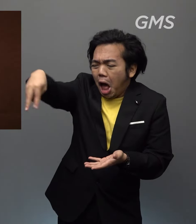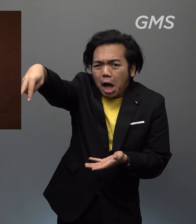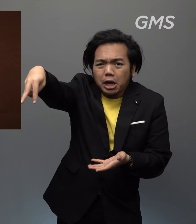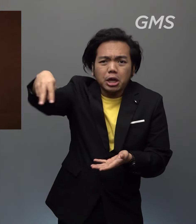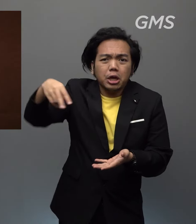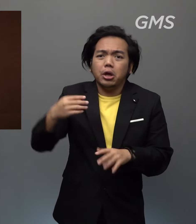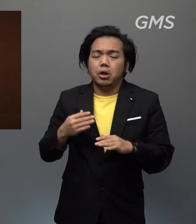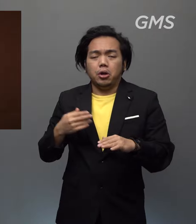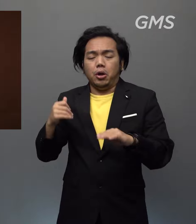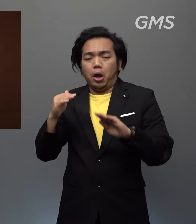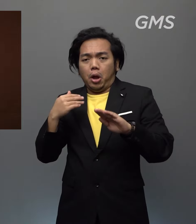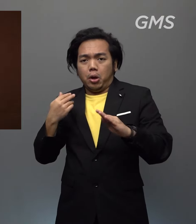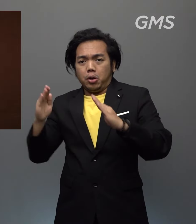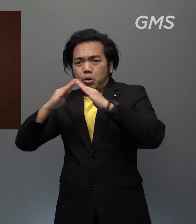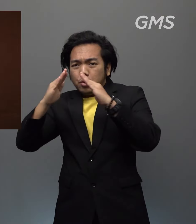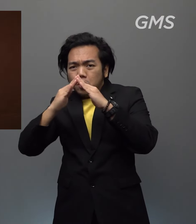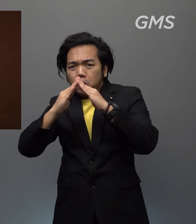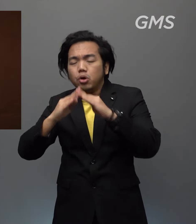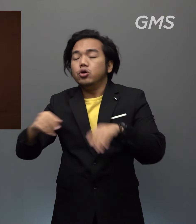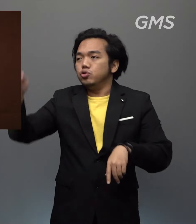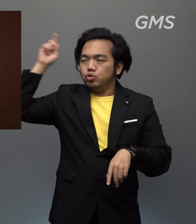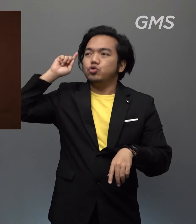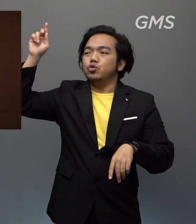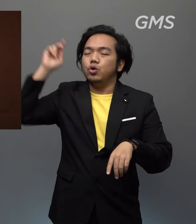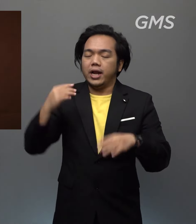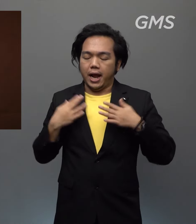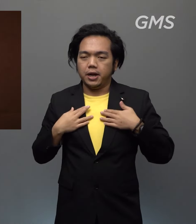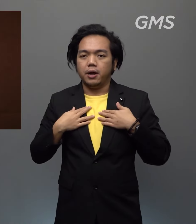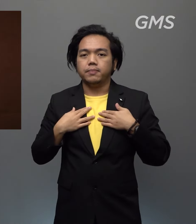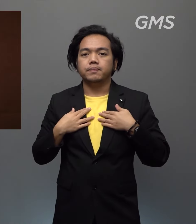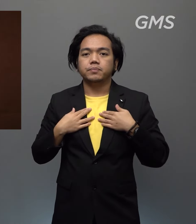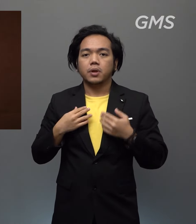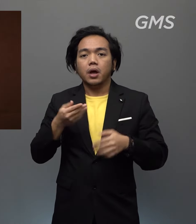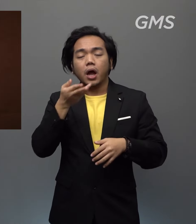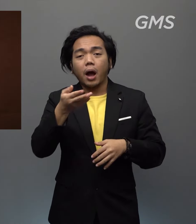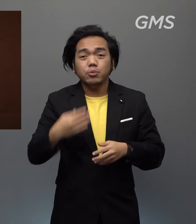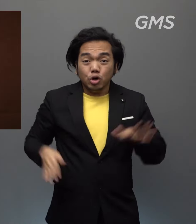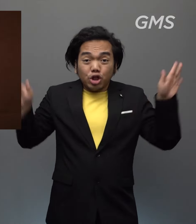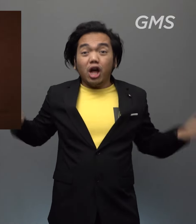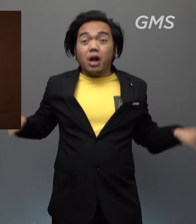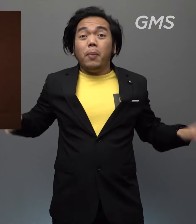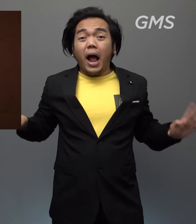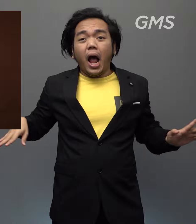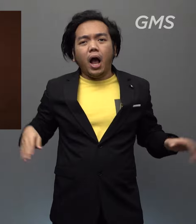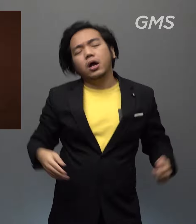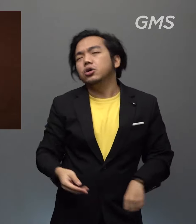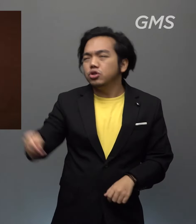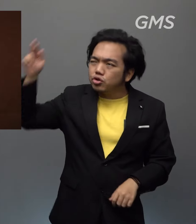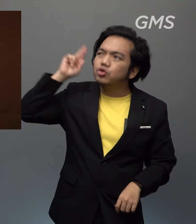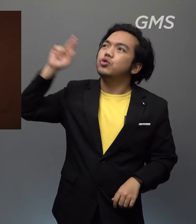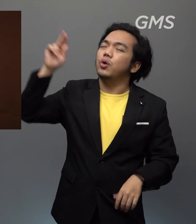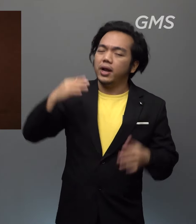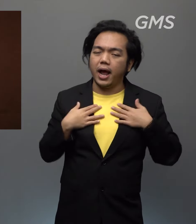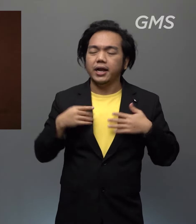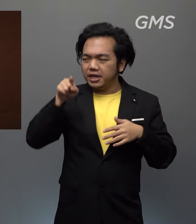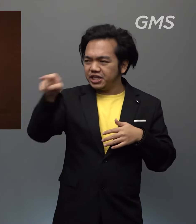dengan kekuatan sayapmu, dengan menjauh, ternyata Allah ada di sana untuk menunggumu. Karena dia Allah yang